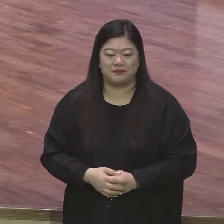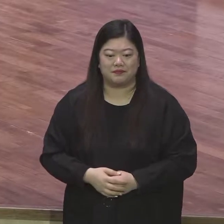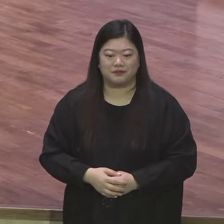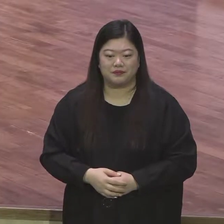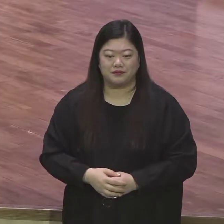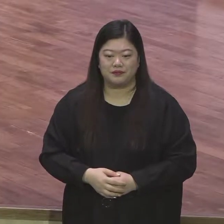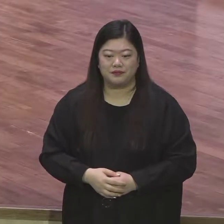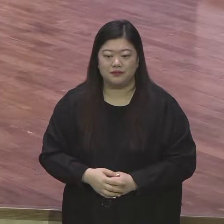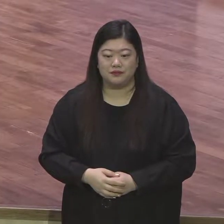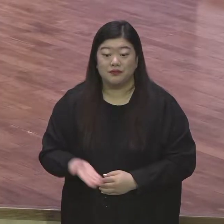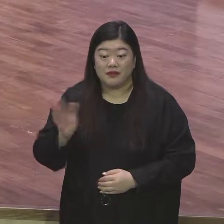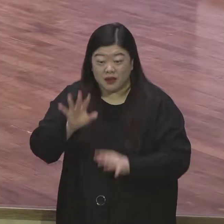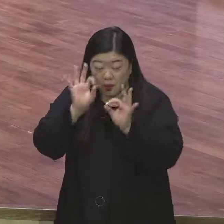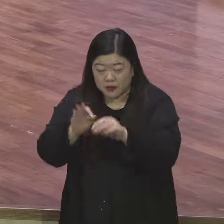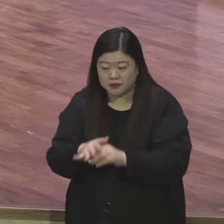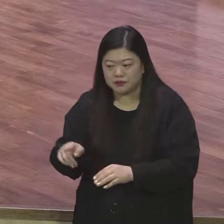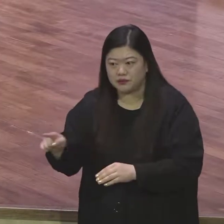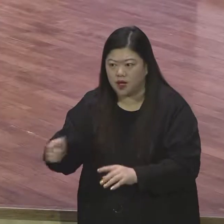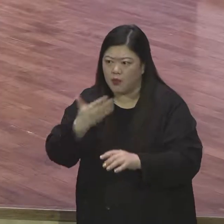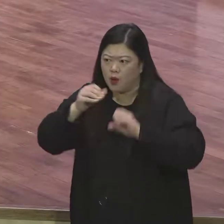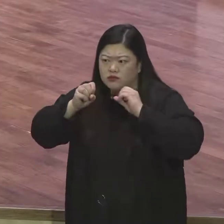이것이 결코 희생이 아니에요.